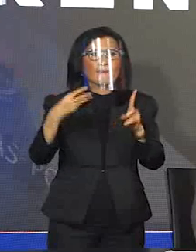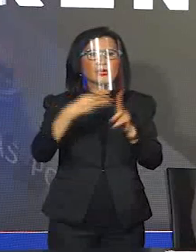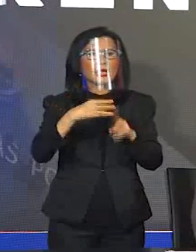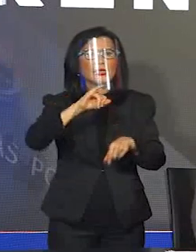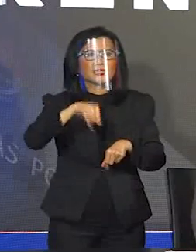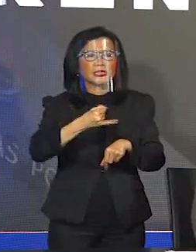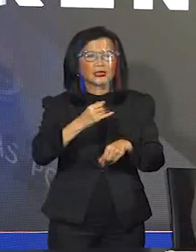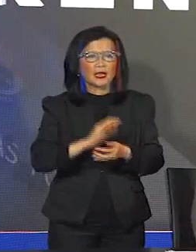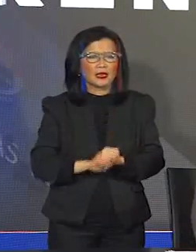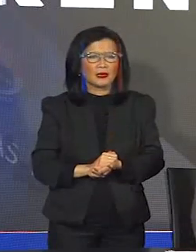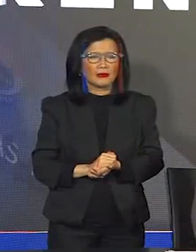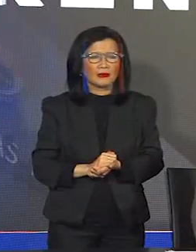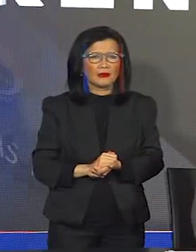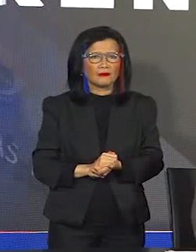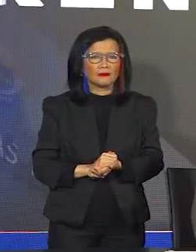Jenderal.